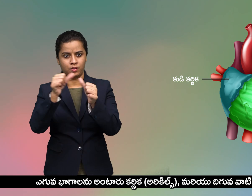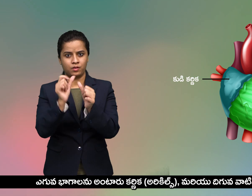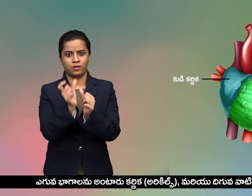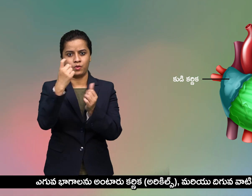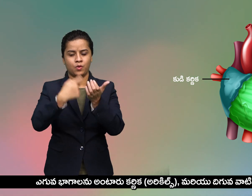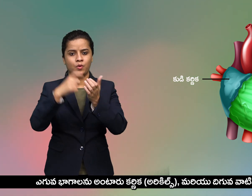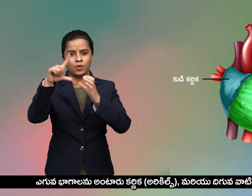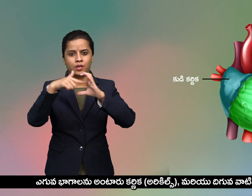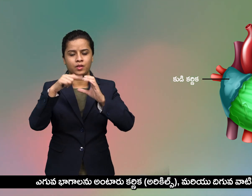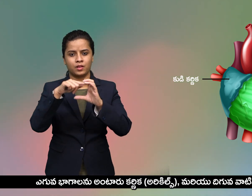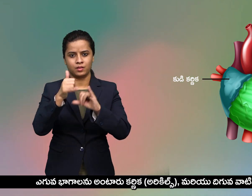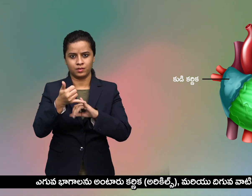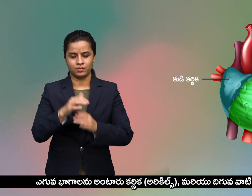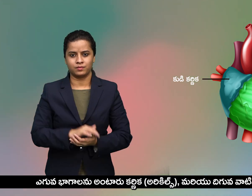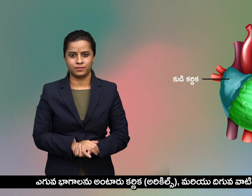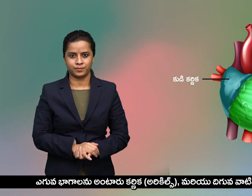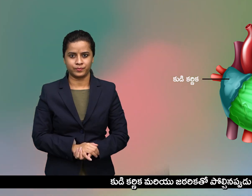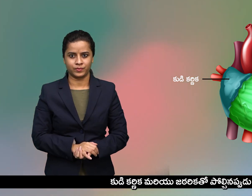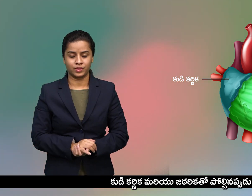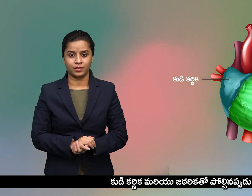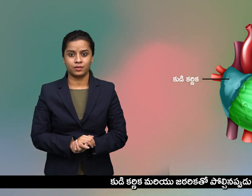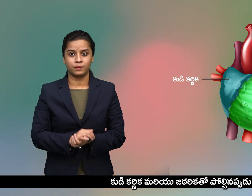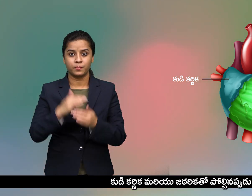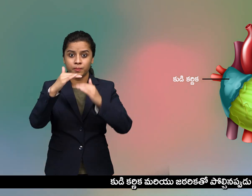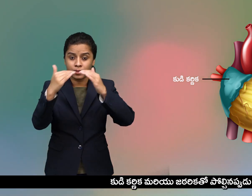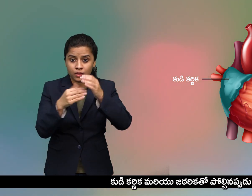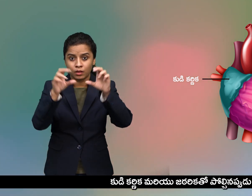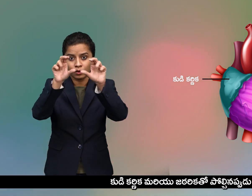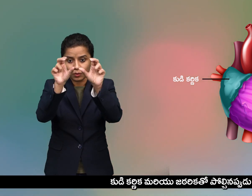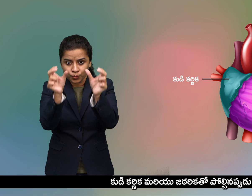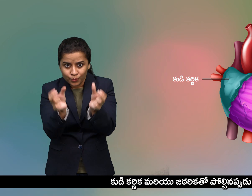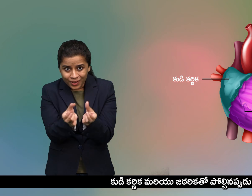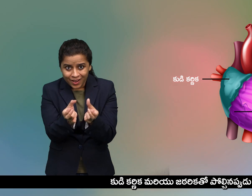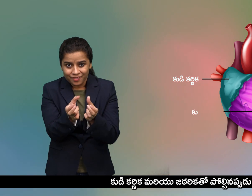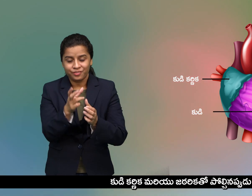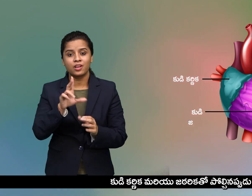వాటిని జఠరికలు అంటారు. కుడి కర్ణిక మరియు జఠరికతో పోల్చినప్పుడు